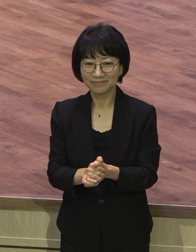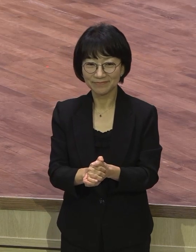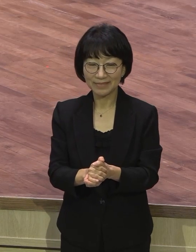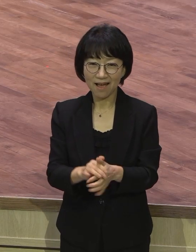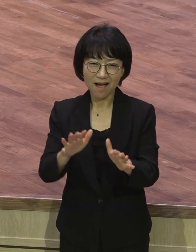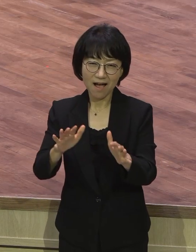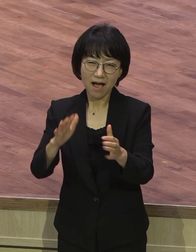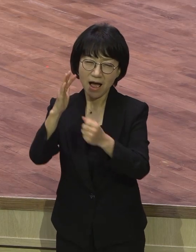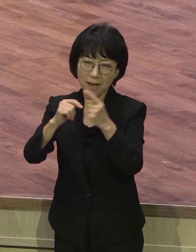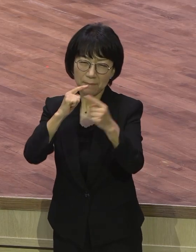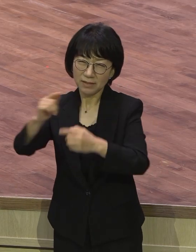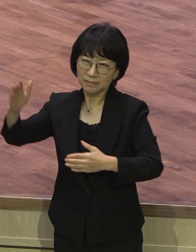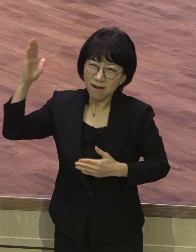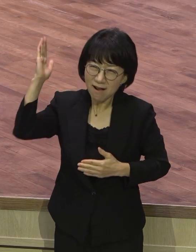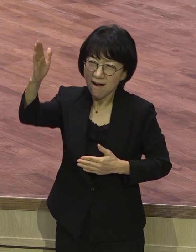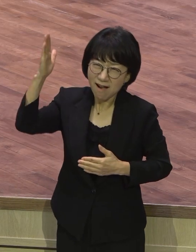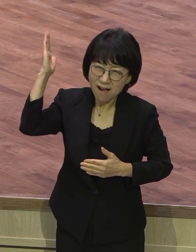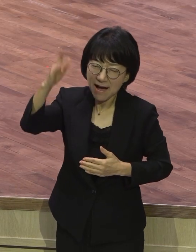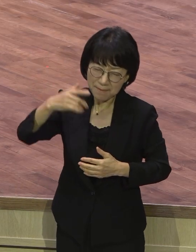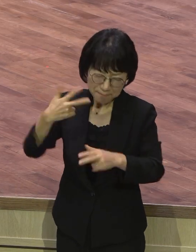폭포수같이 쏟아지고 있는데